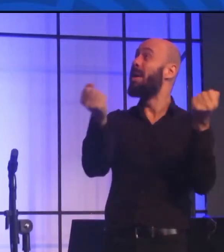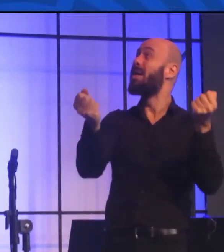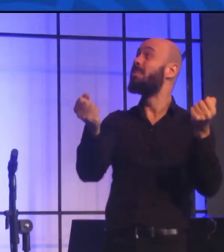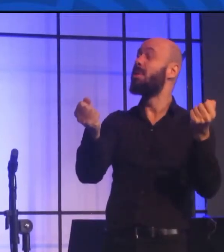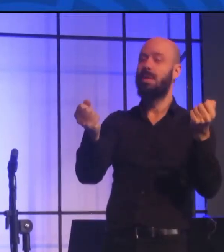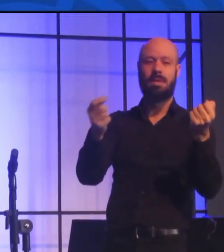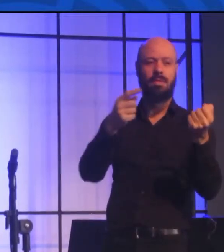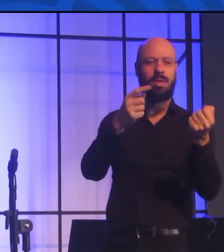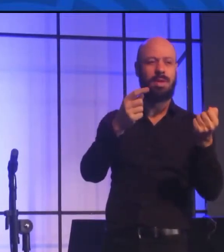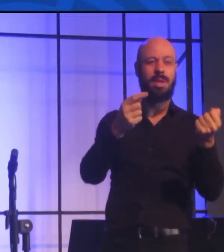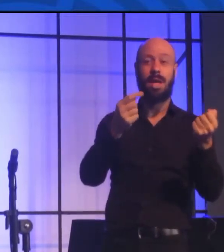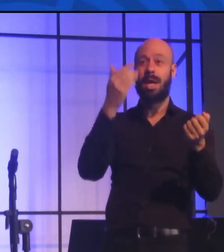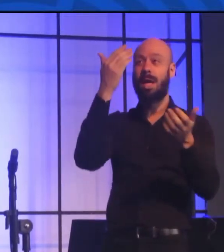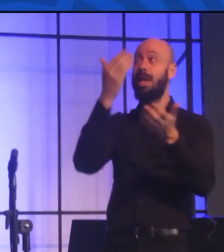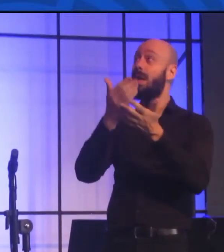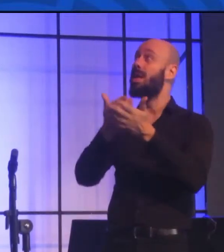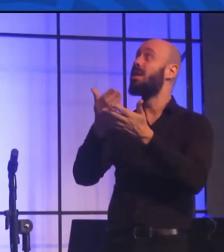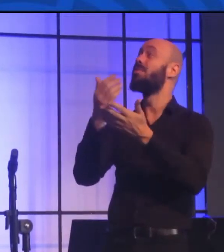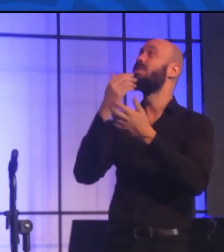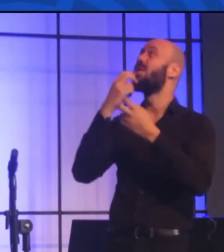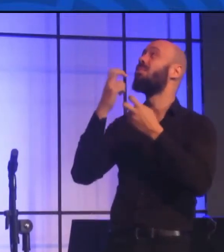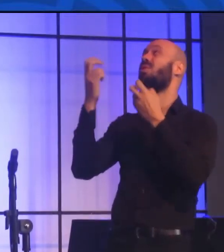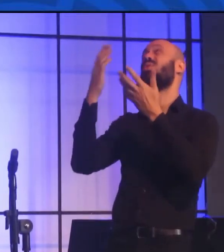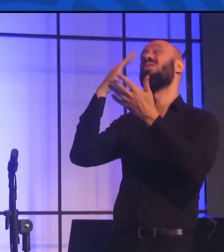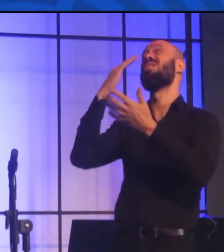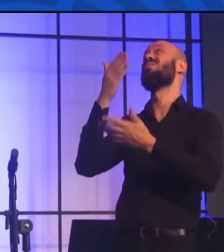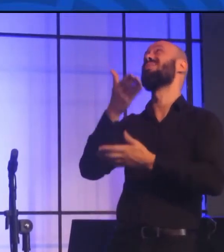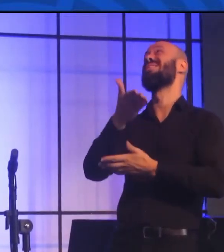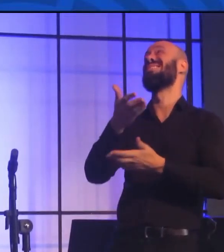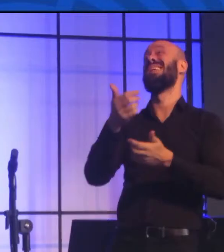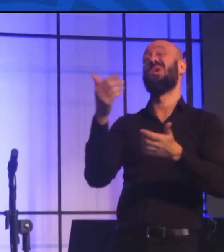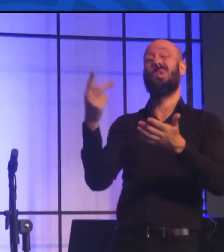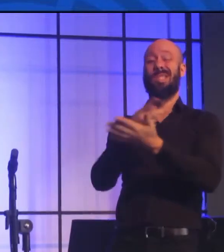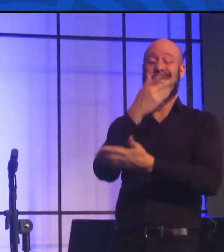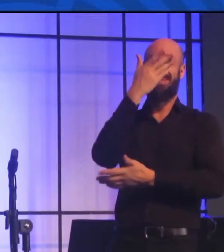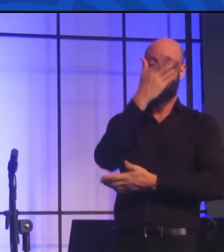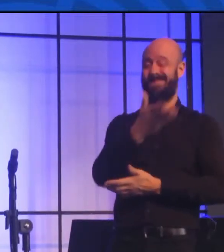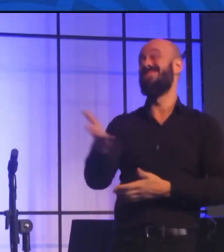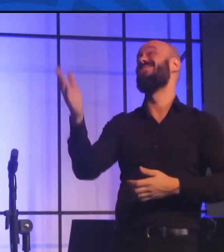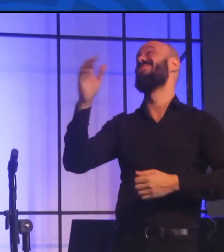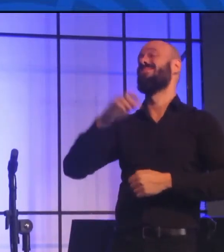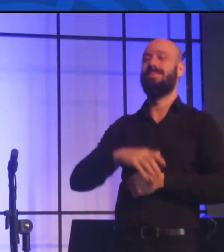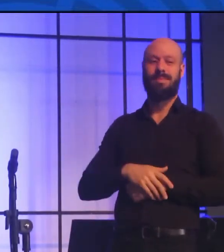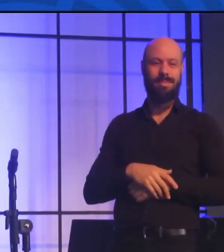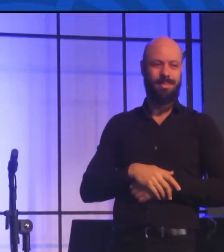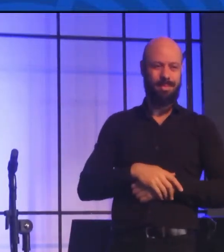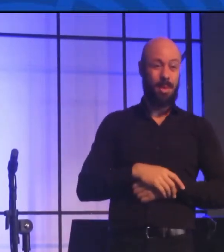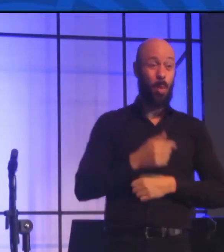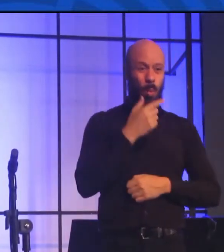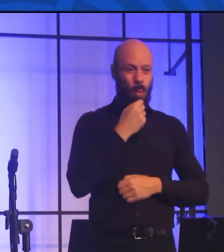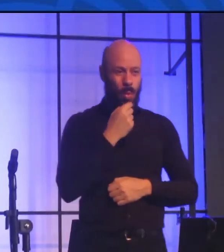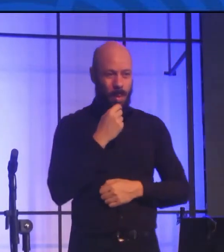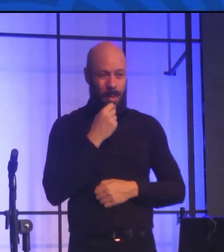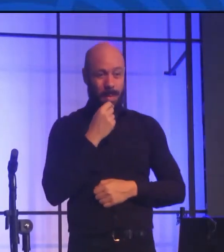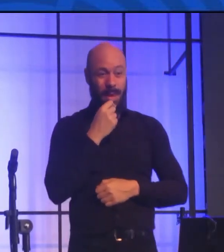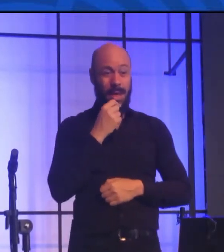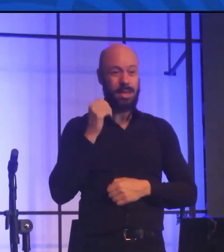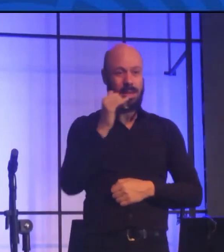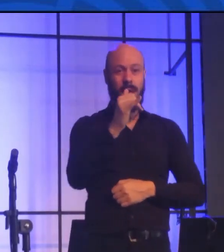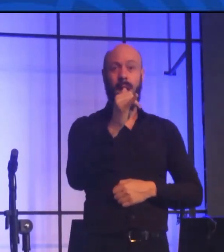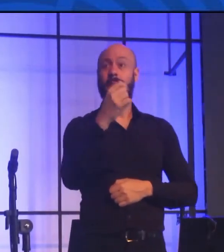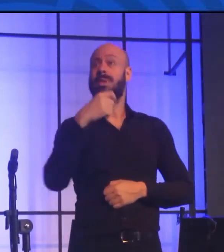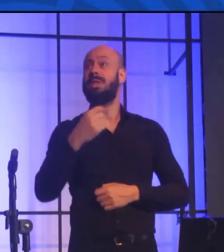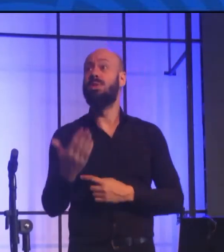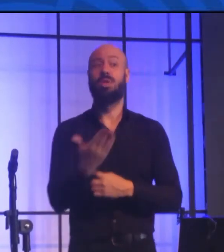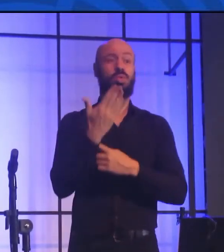em quem, como você busca ajuda? Aquele menino disse, eu preciso de ajuda. E agora